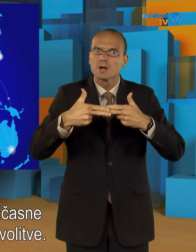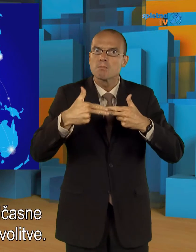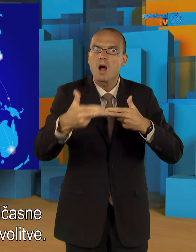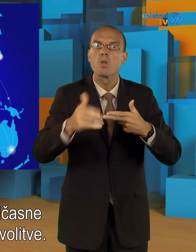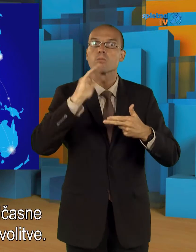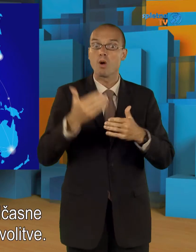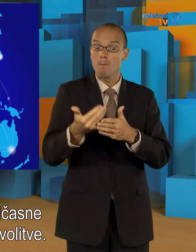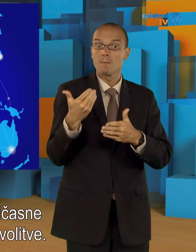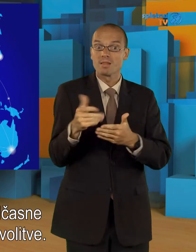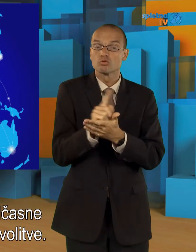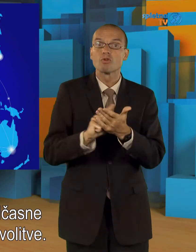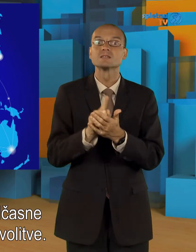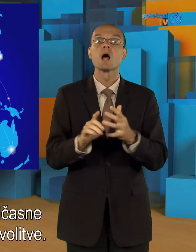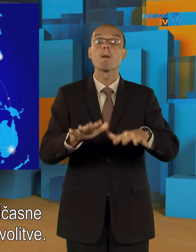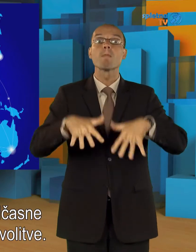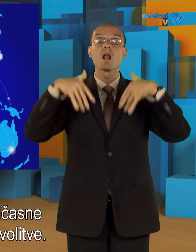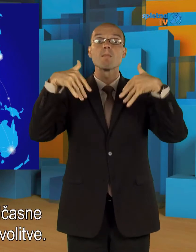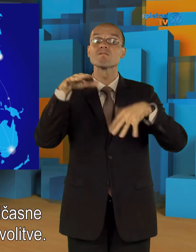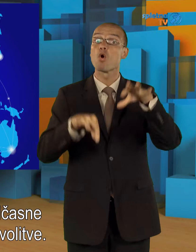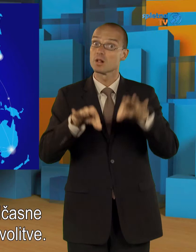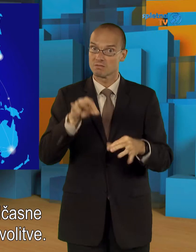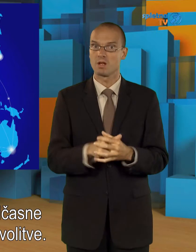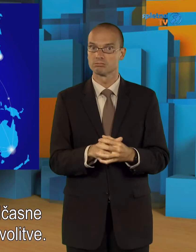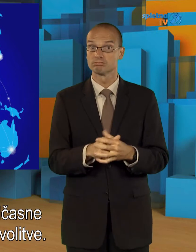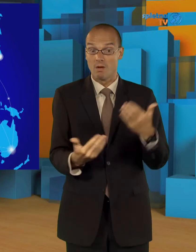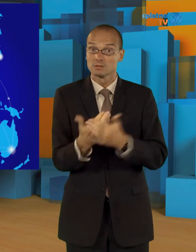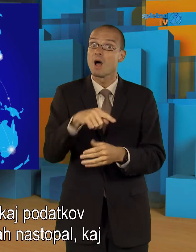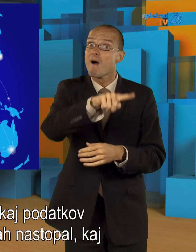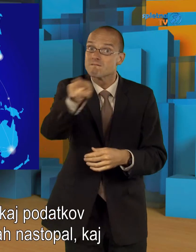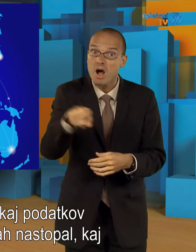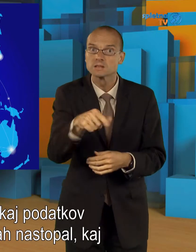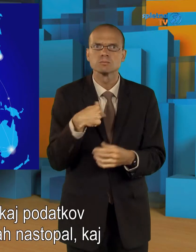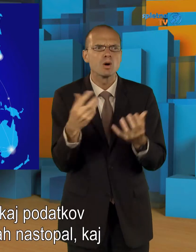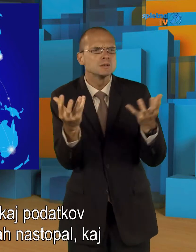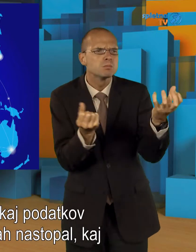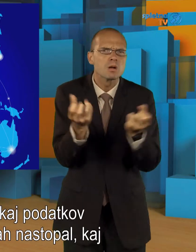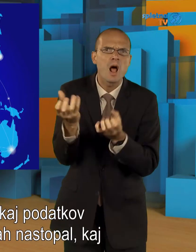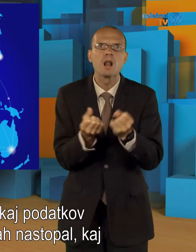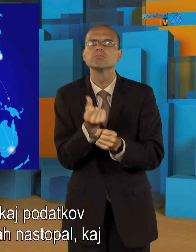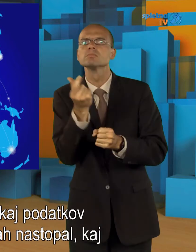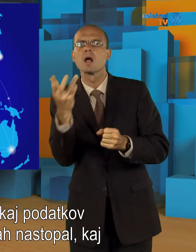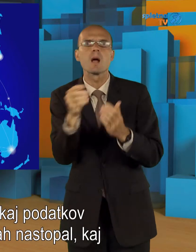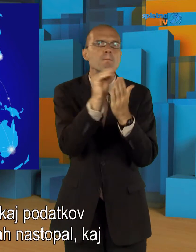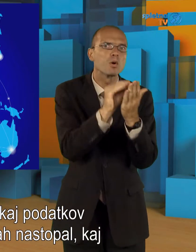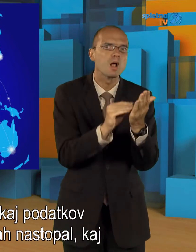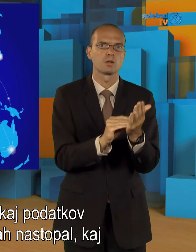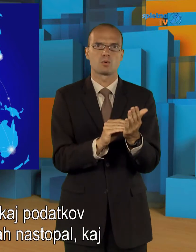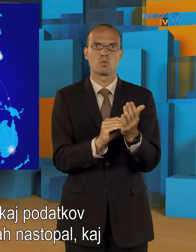Bližajo se predčasne parlamentarne volitve. Za vas smo izbrali nekaj podatkov o tem, kdo bo na volitvah